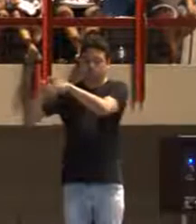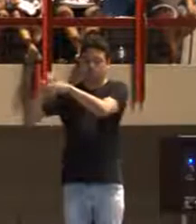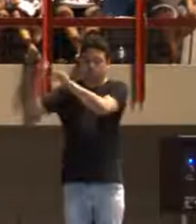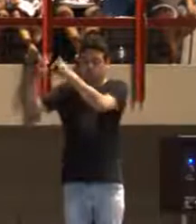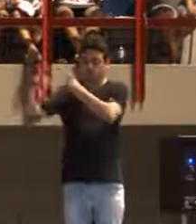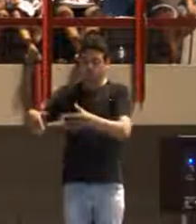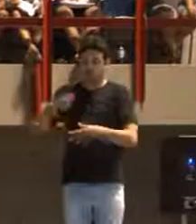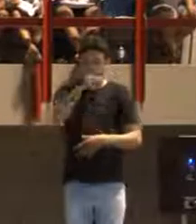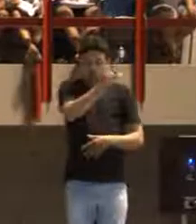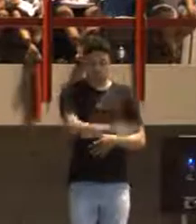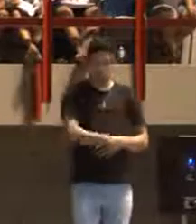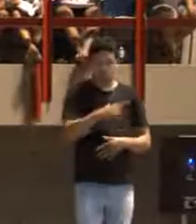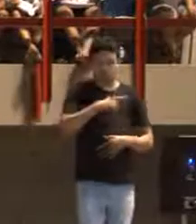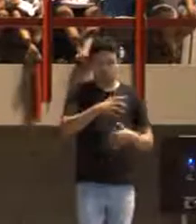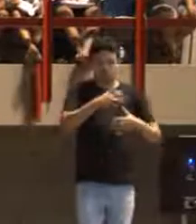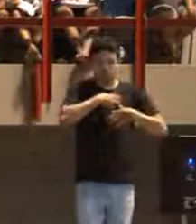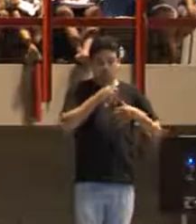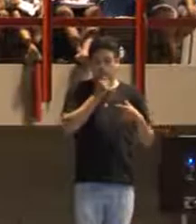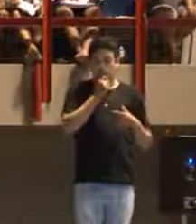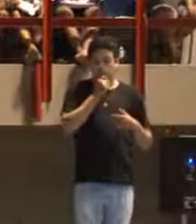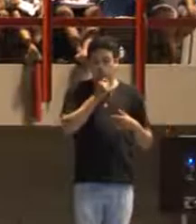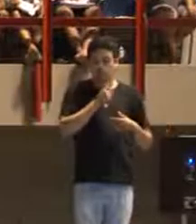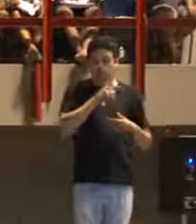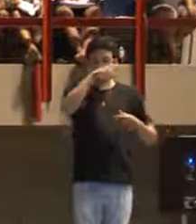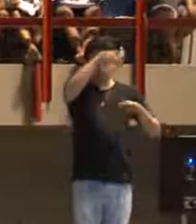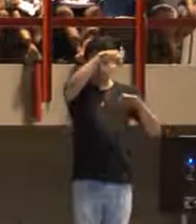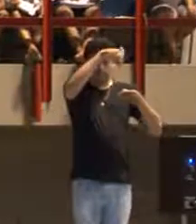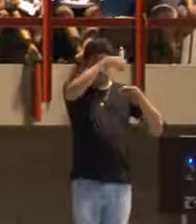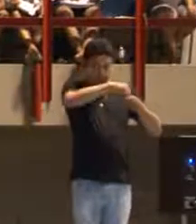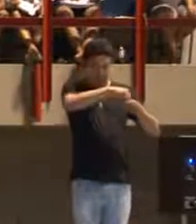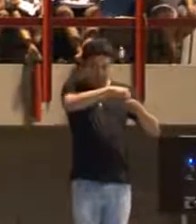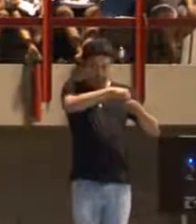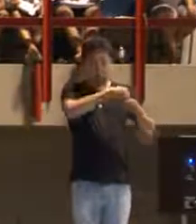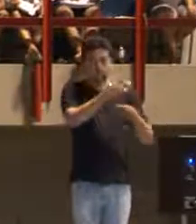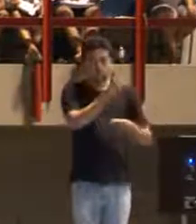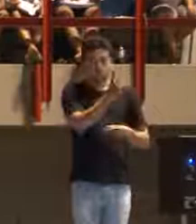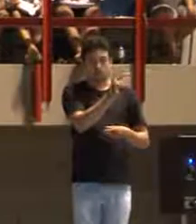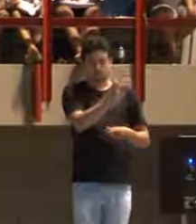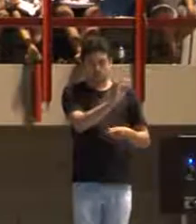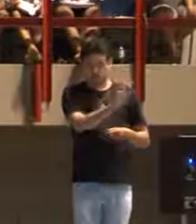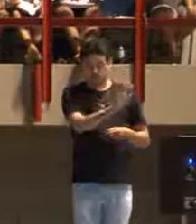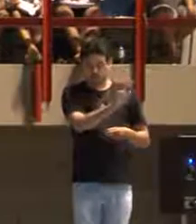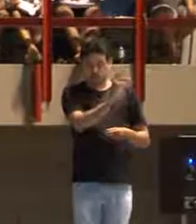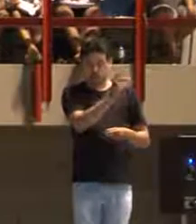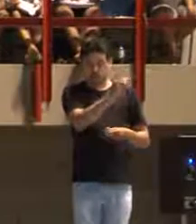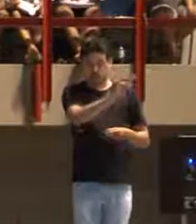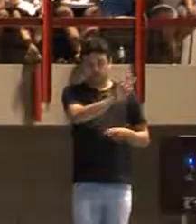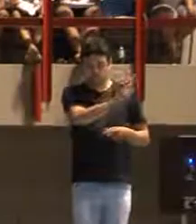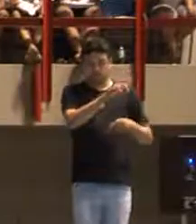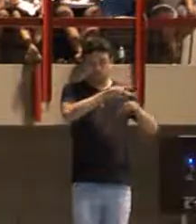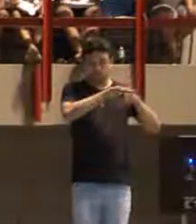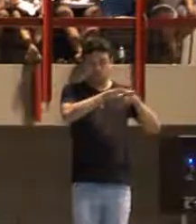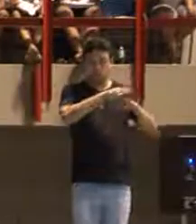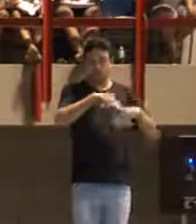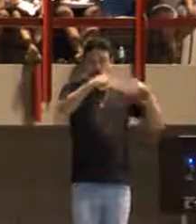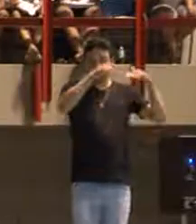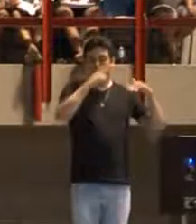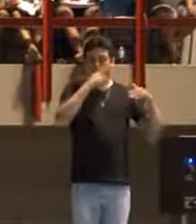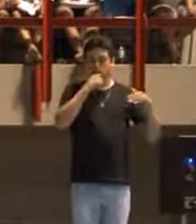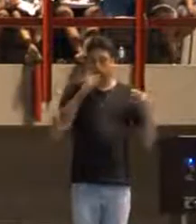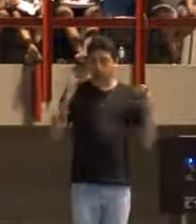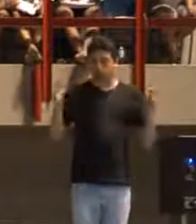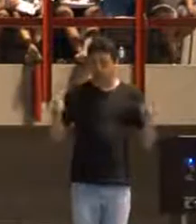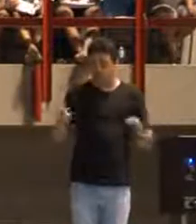E o portador tem? Não, o portador ele pode ter o HIV, mas não desenvolveu a doença. Fui